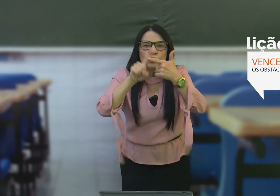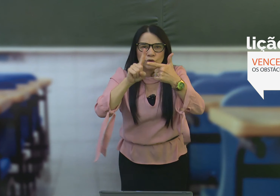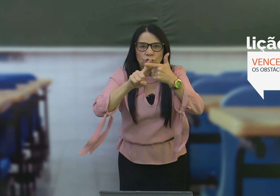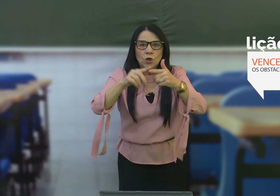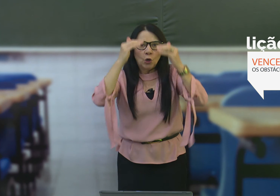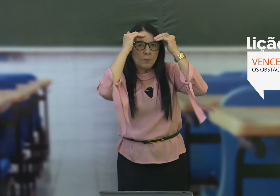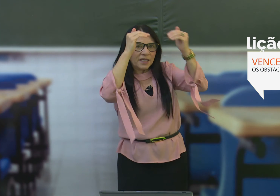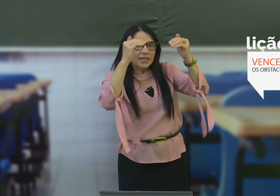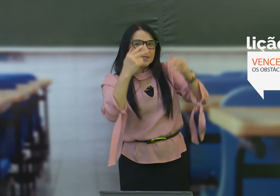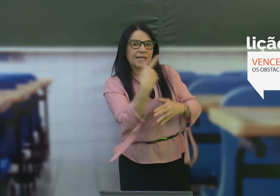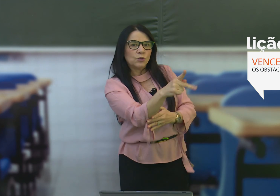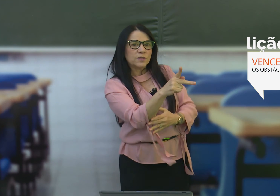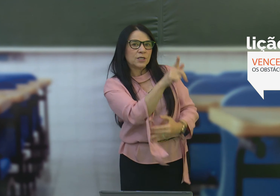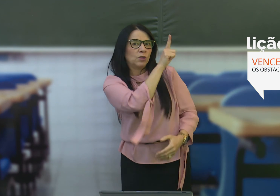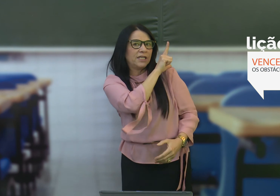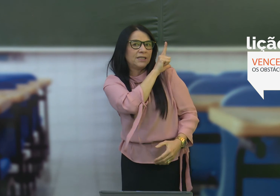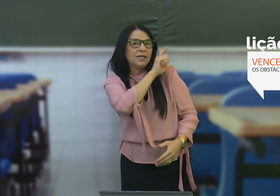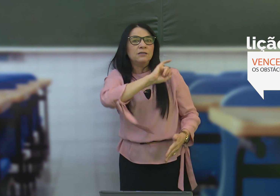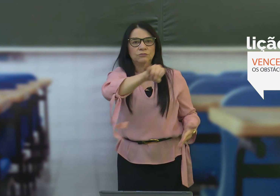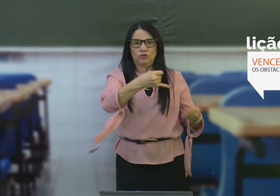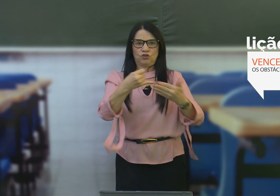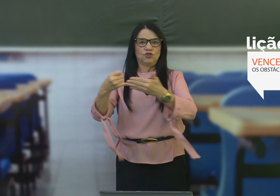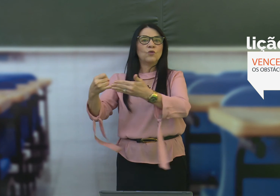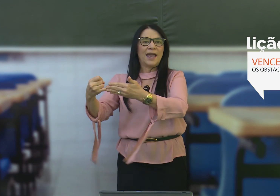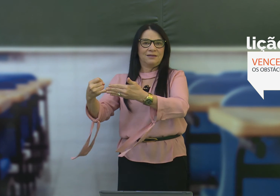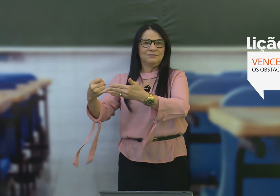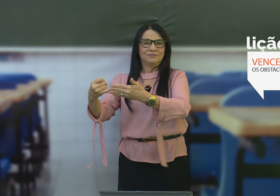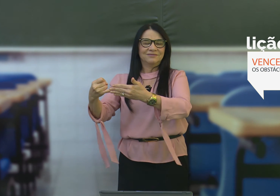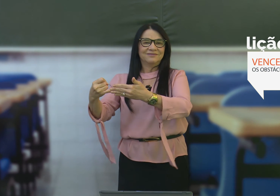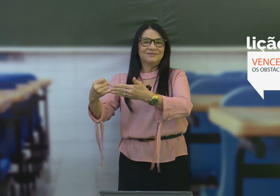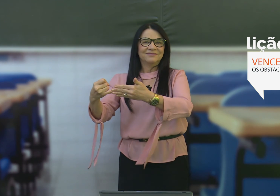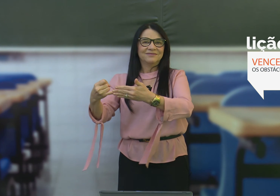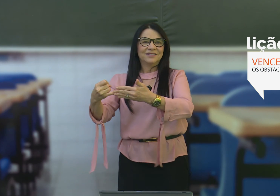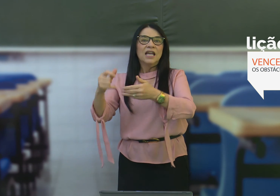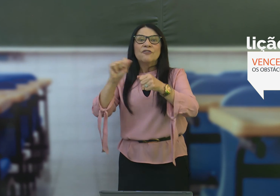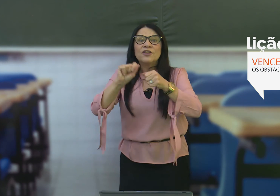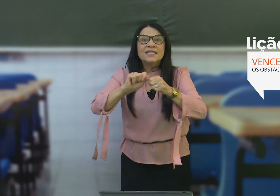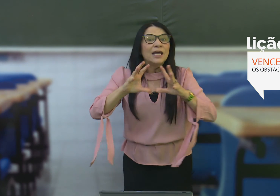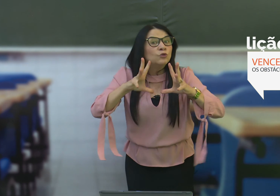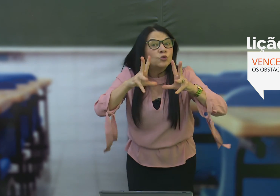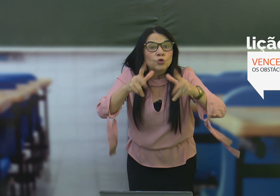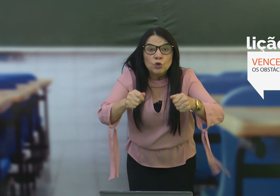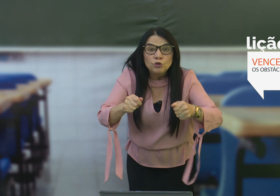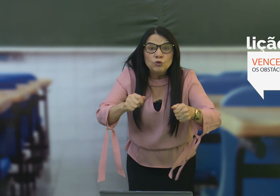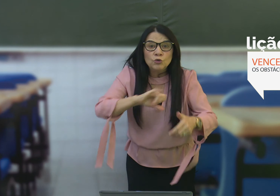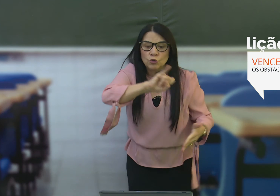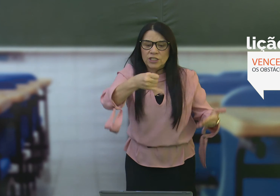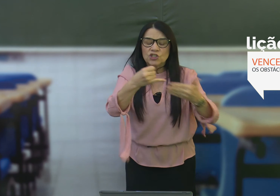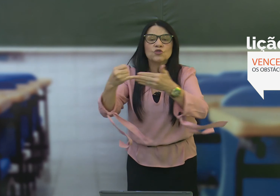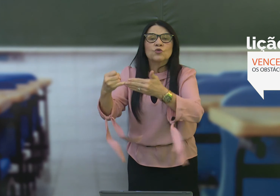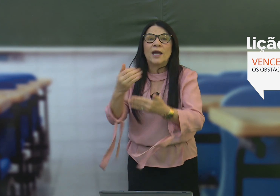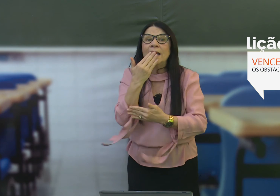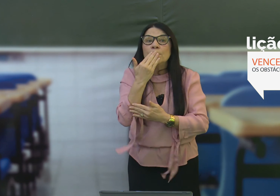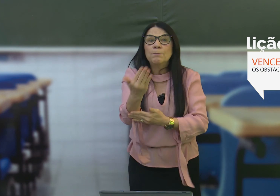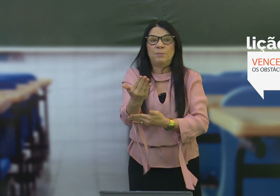Segundo, obedeceram o seu líder, Josué. Fizeram tudo o que Josué